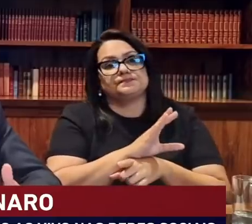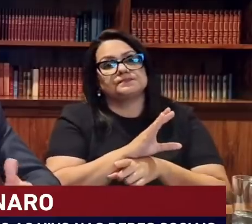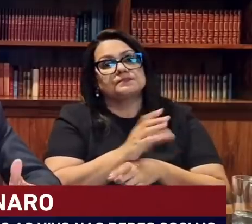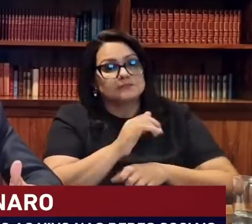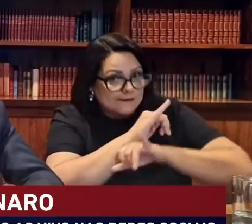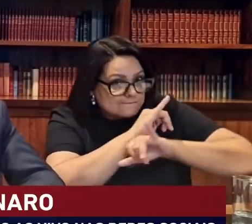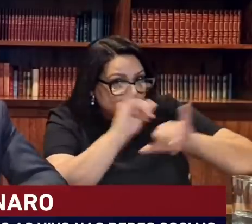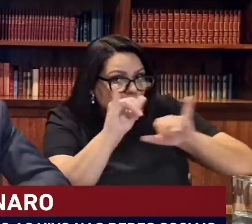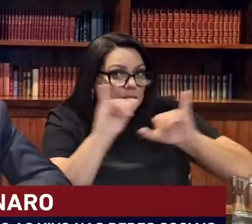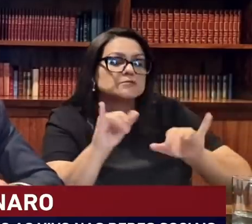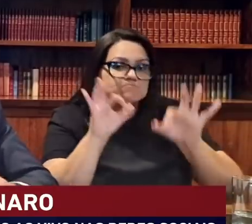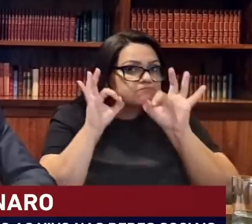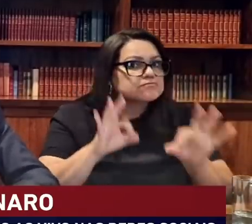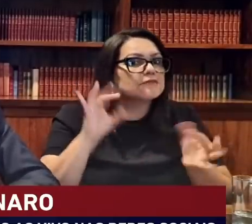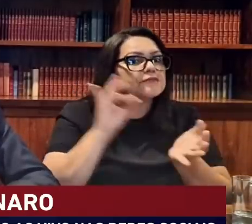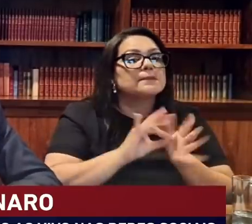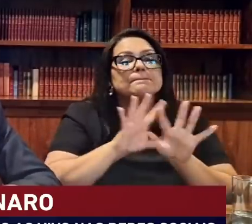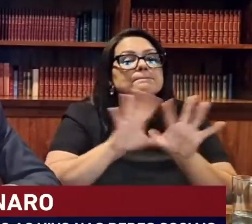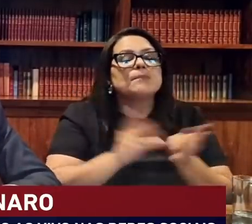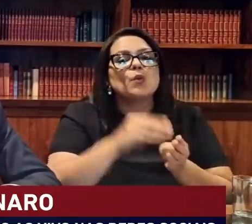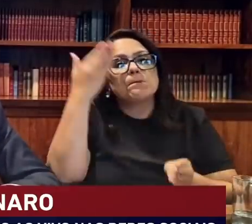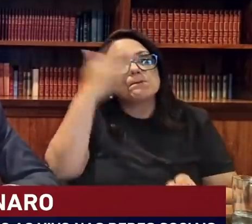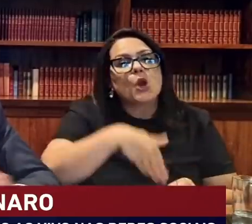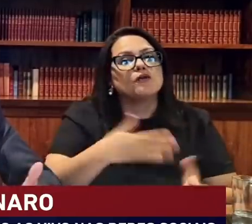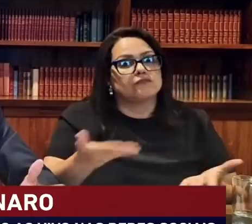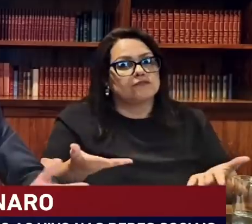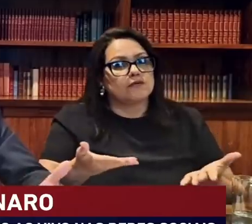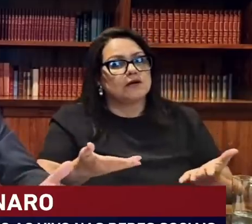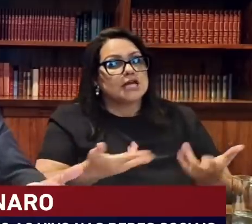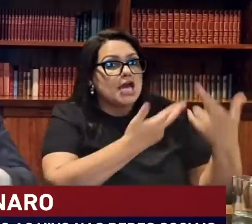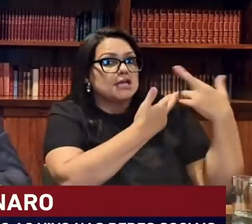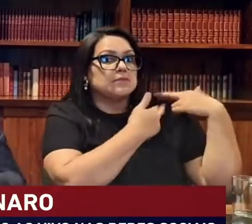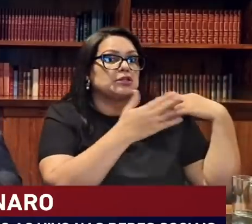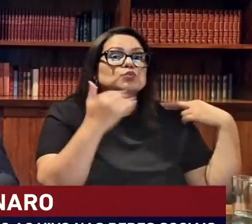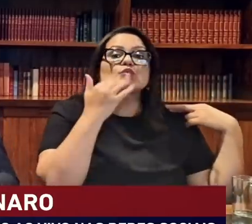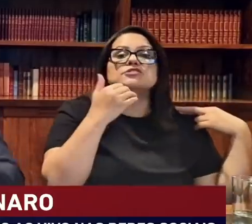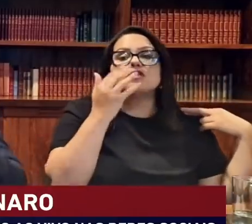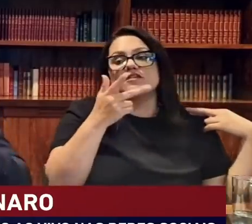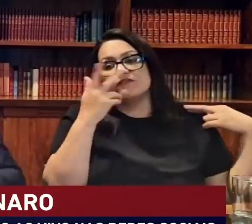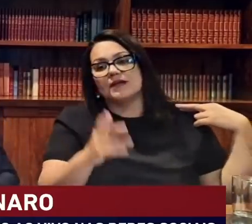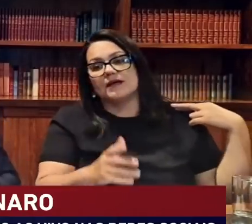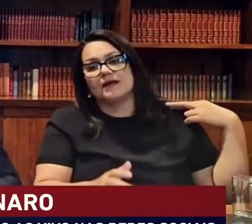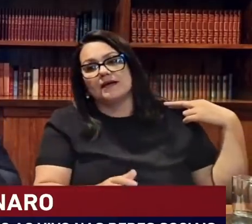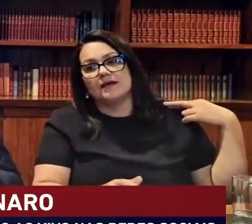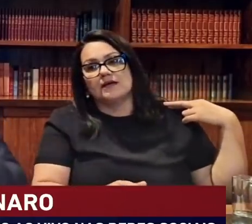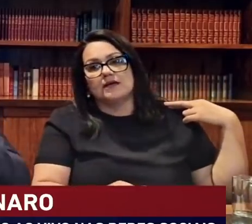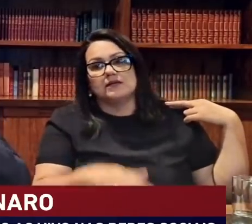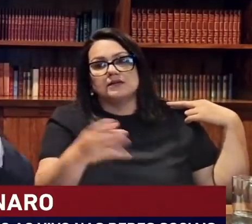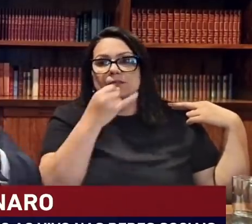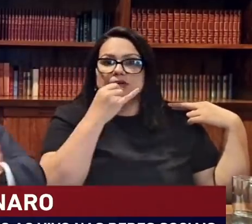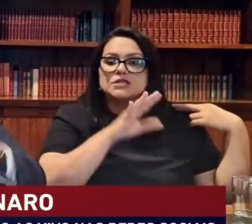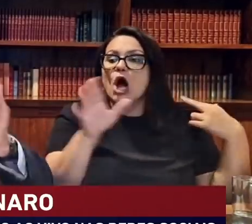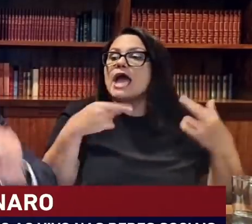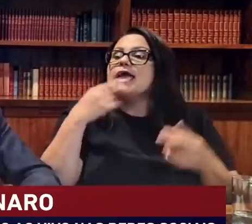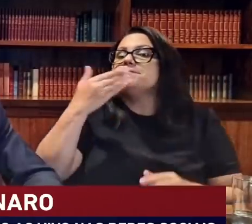com informações que leve à conclusão e responsabilização dos fatos. Não vale falar, olha, quer dizer, não foi coisa que não vale, né? Olha, ofereceu,